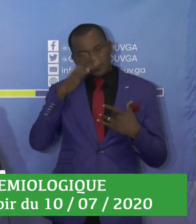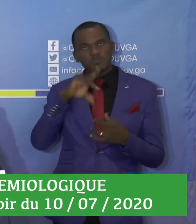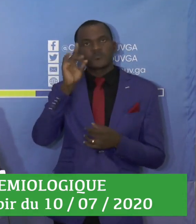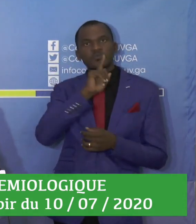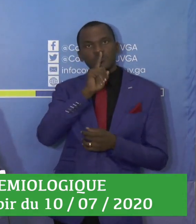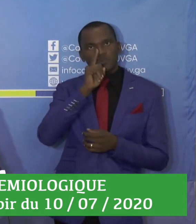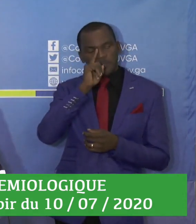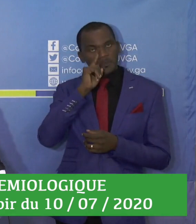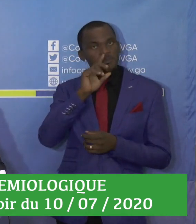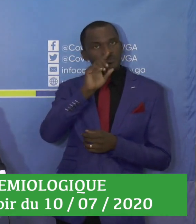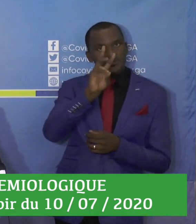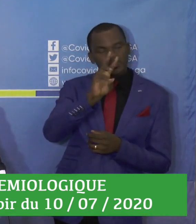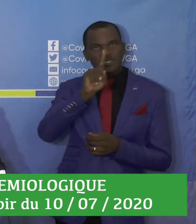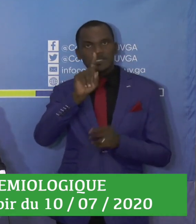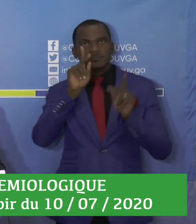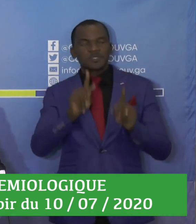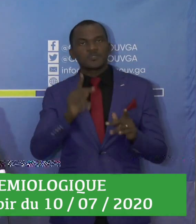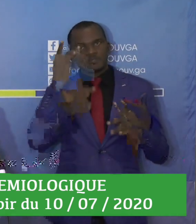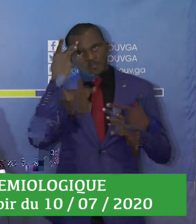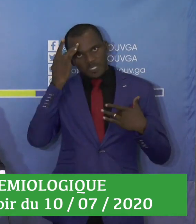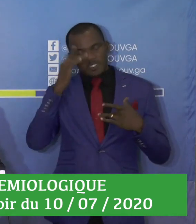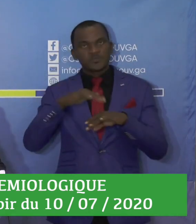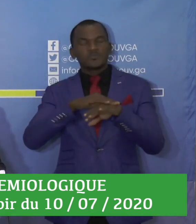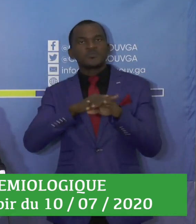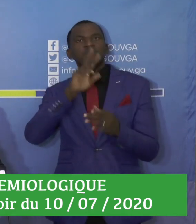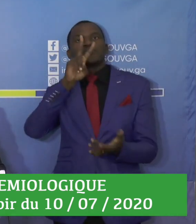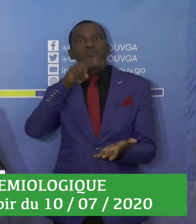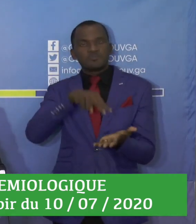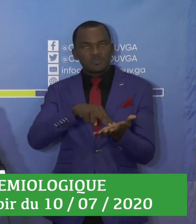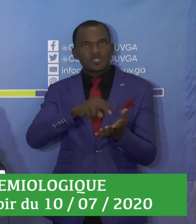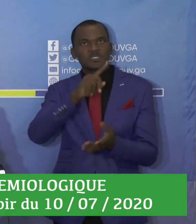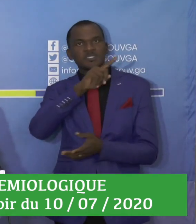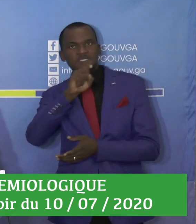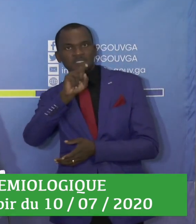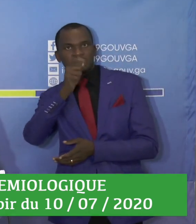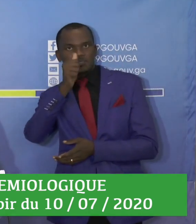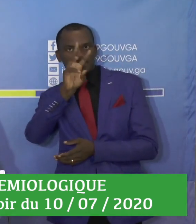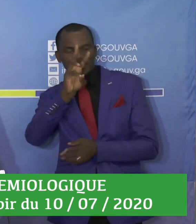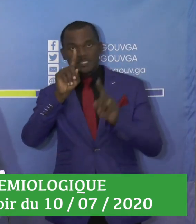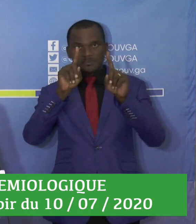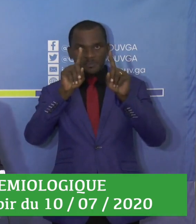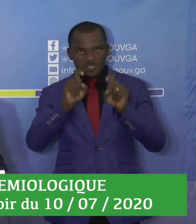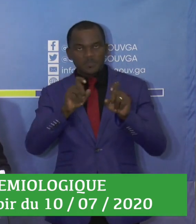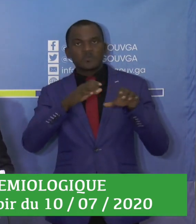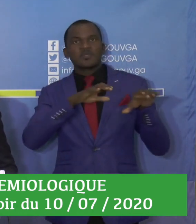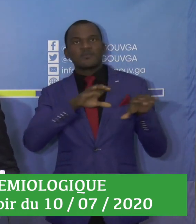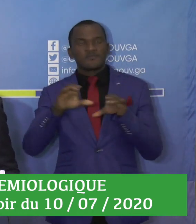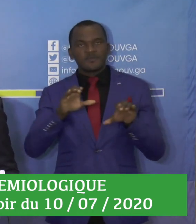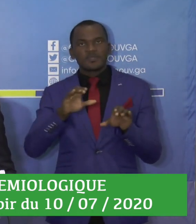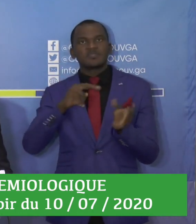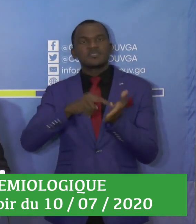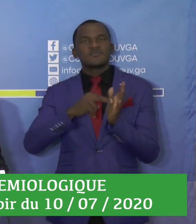suit. 61 nouveaux cas positifs sur 2116 prélèvements effectués,